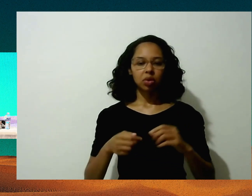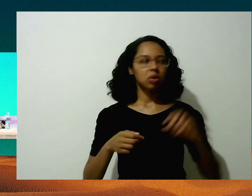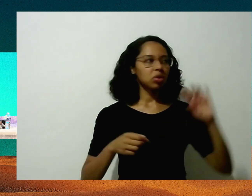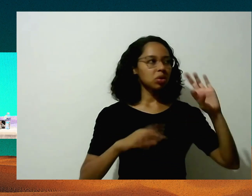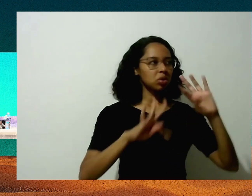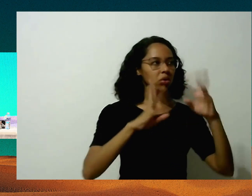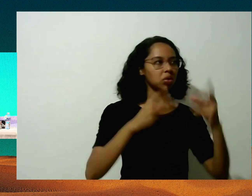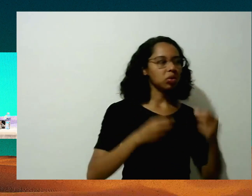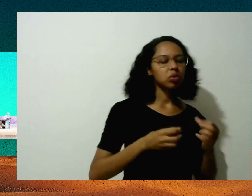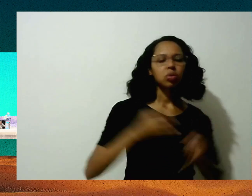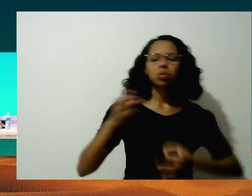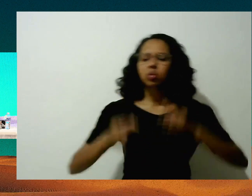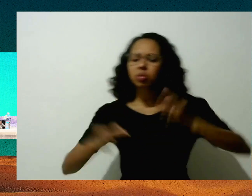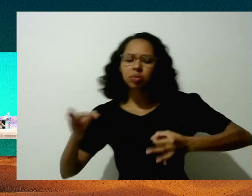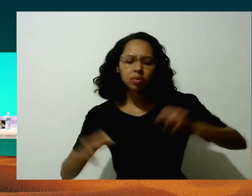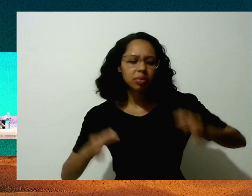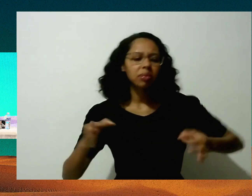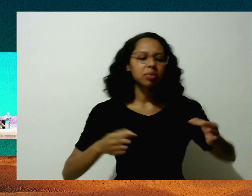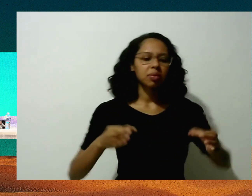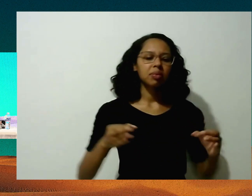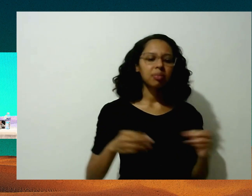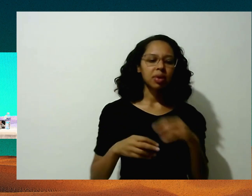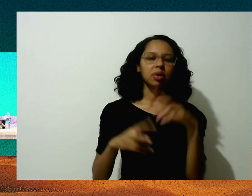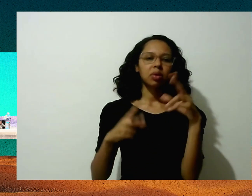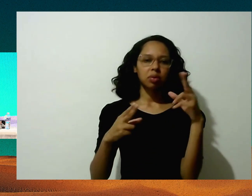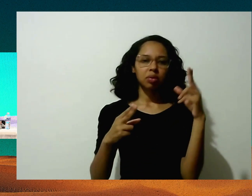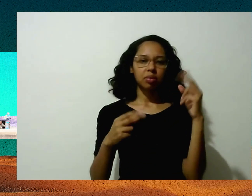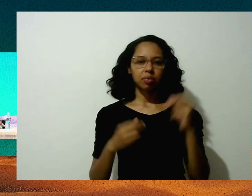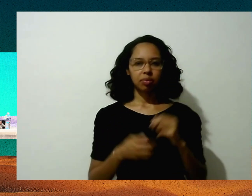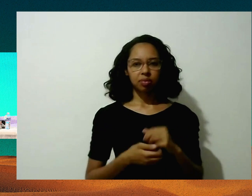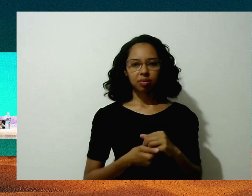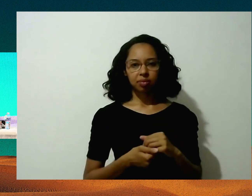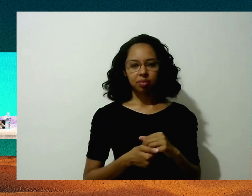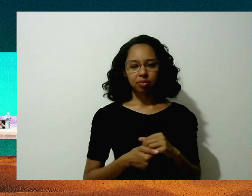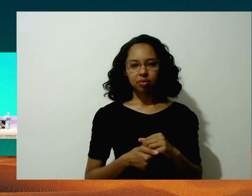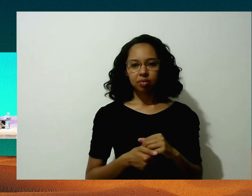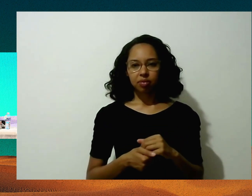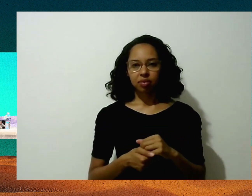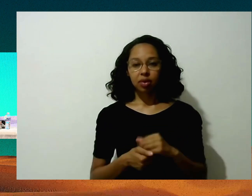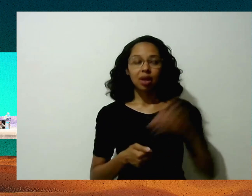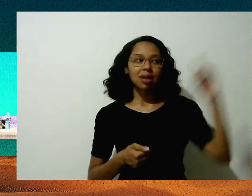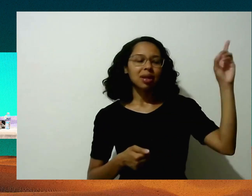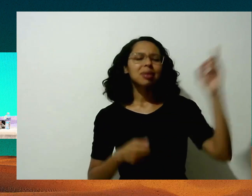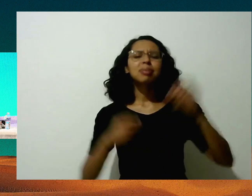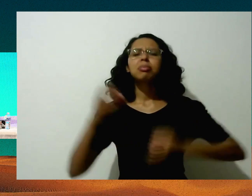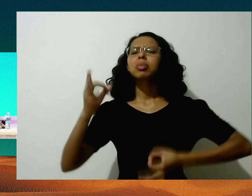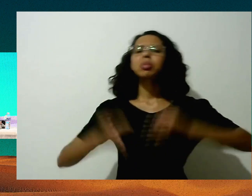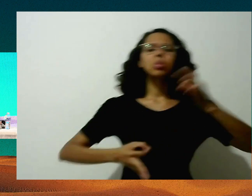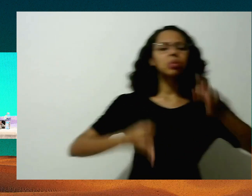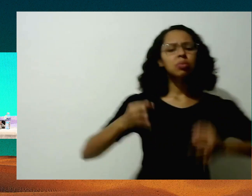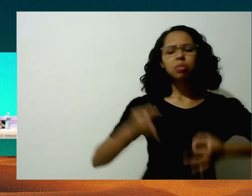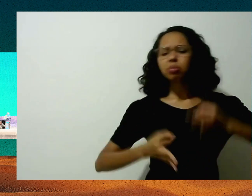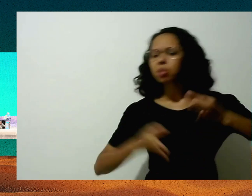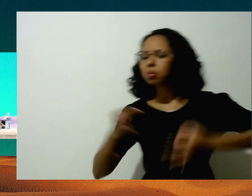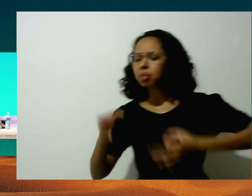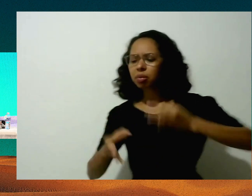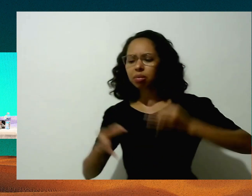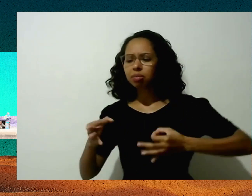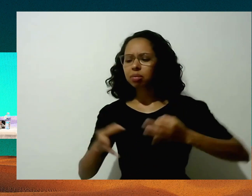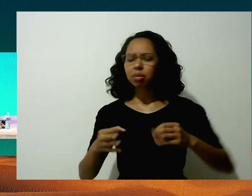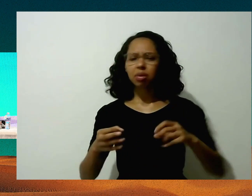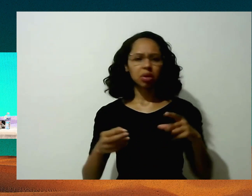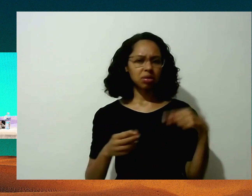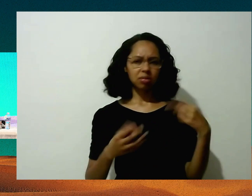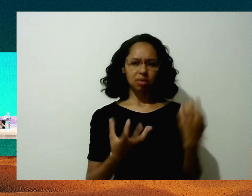Vocês sabiam disso, que Deus, ele não quer julgar pessoalmente? Did you know that God does not want